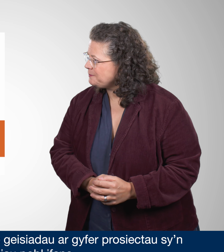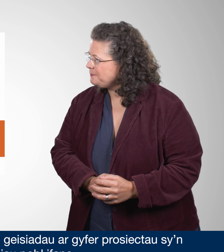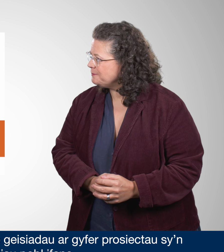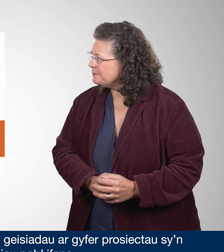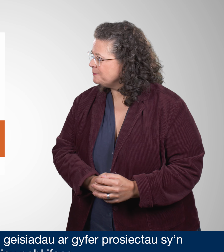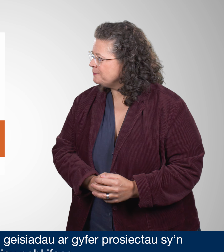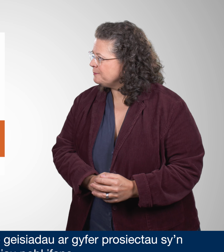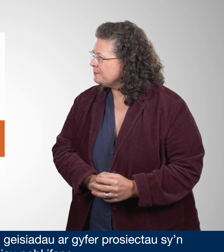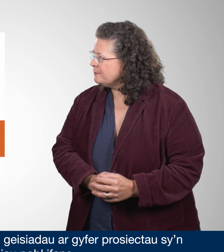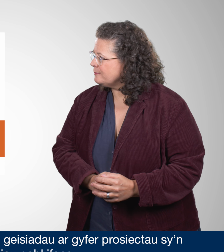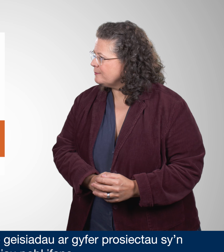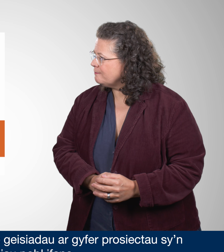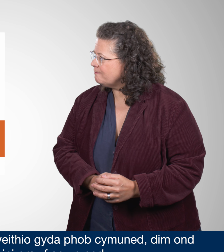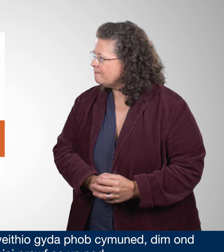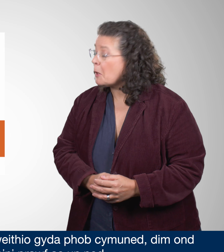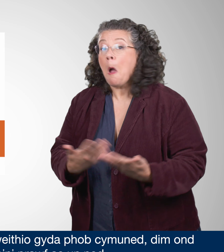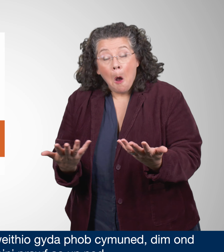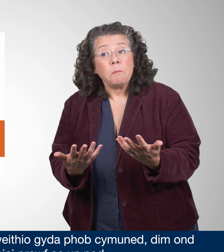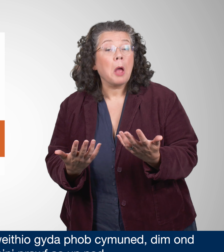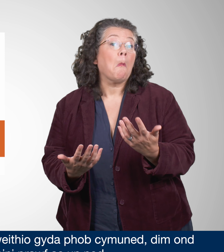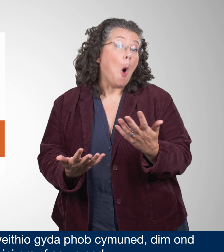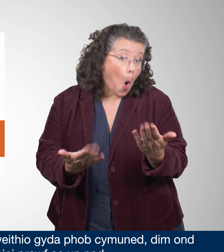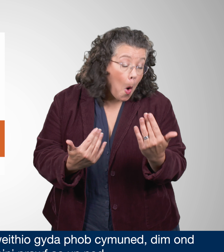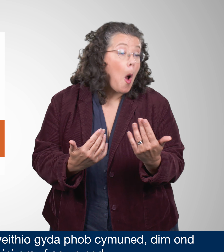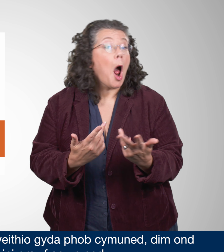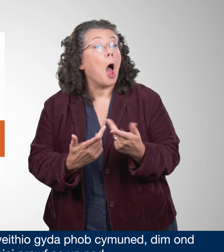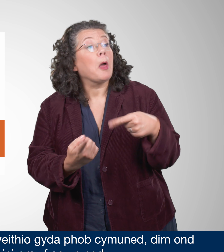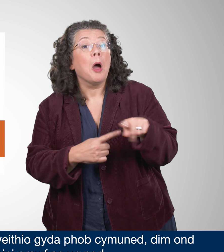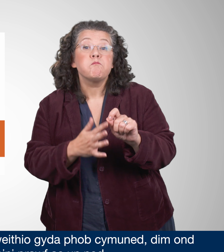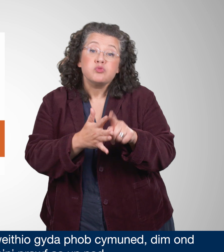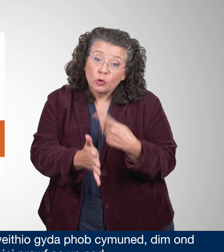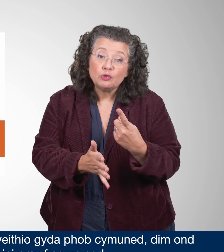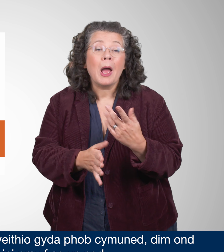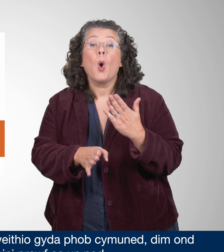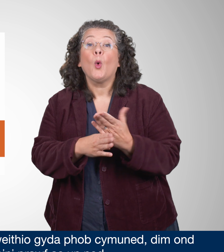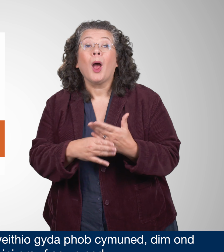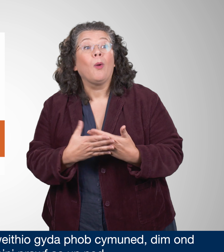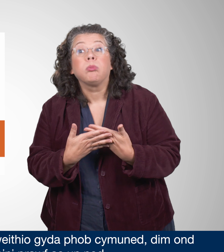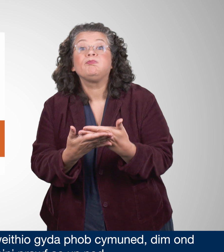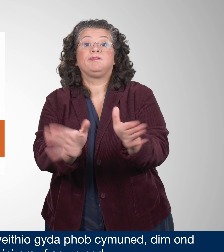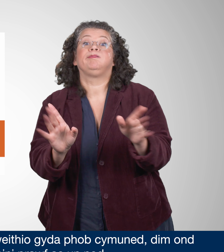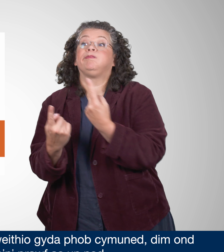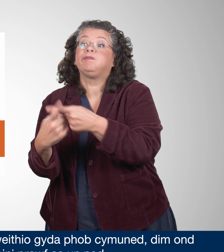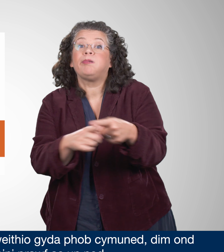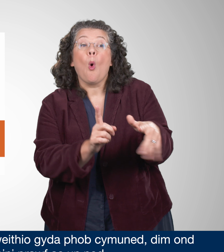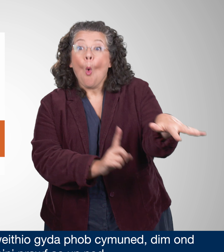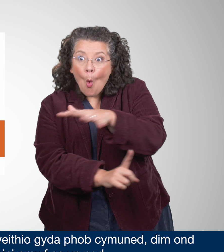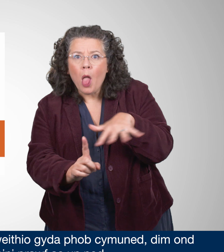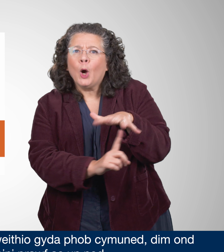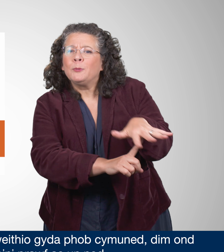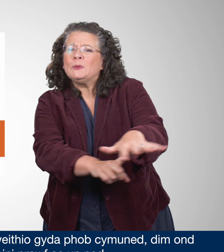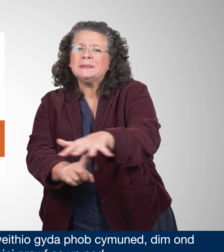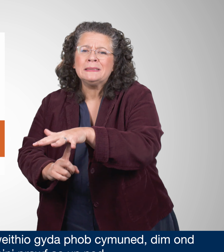ar leisiau pobl ifanc. Ond rydym yn agored i brosiectau sy'n gweithio